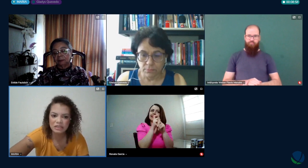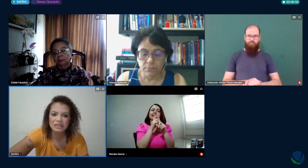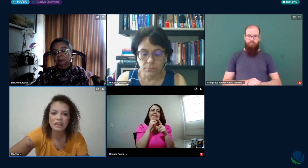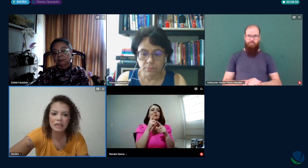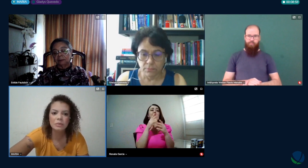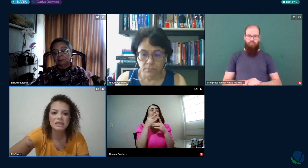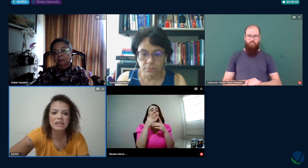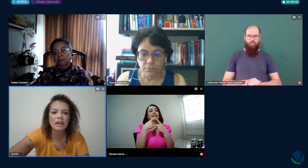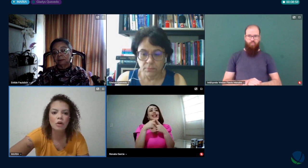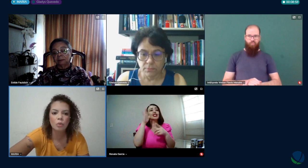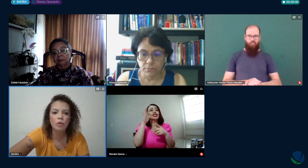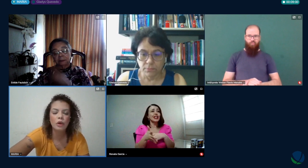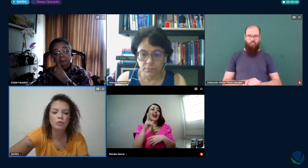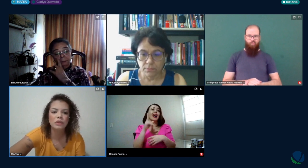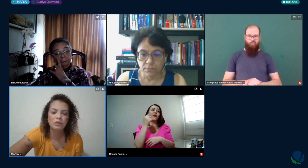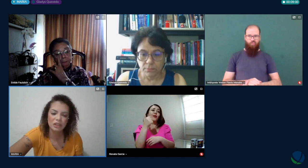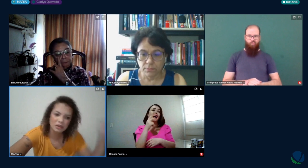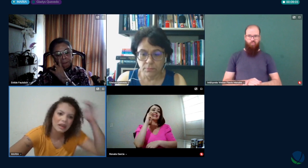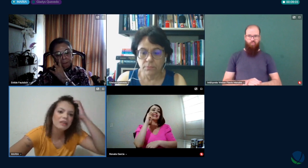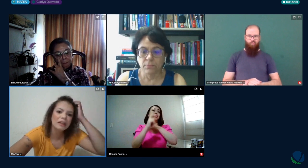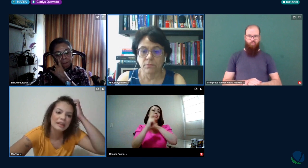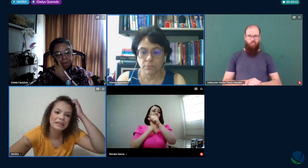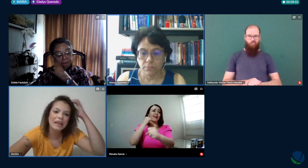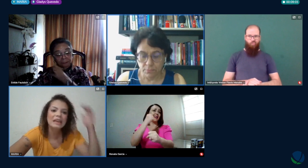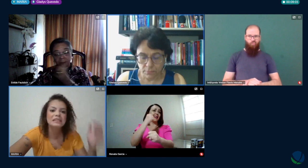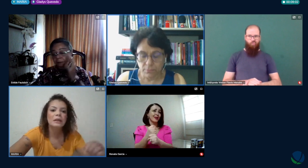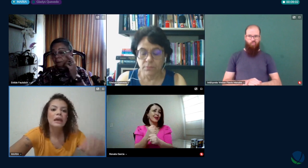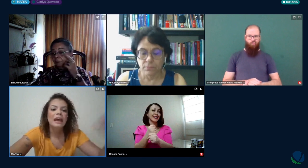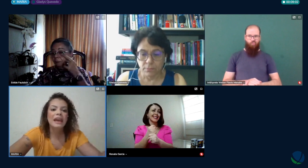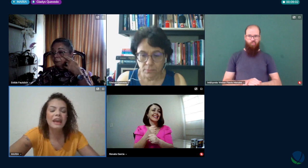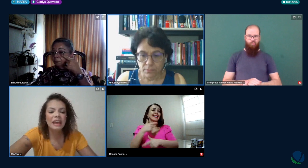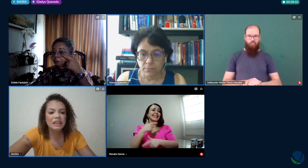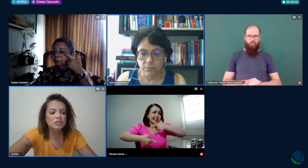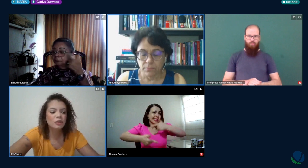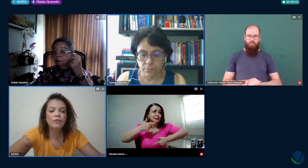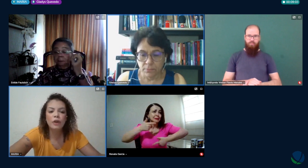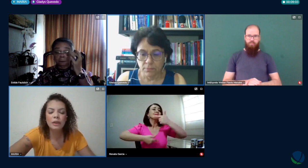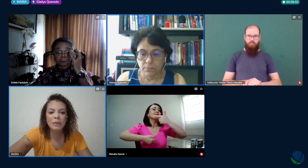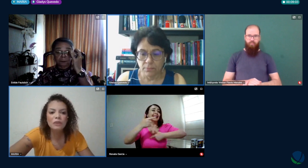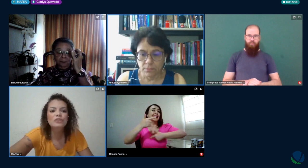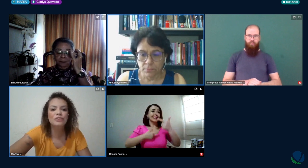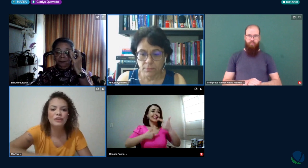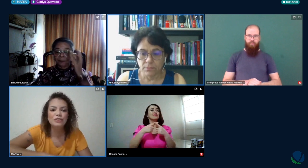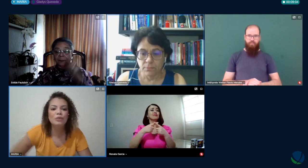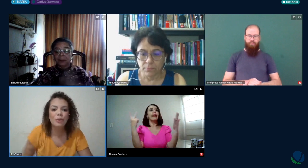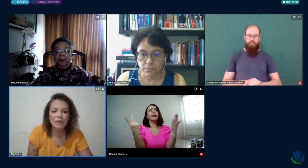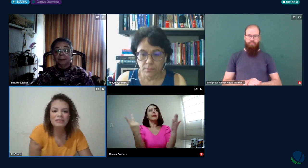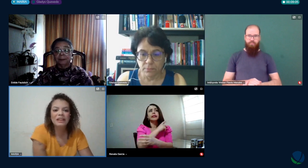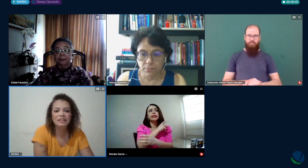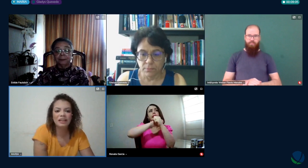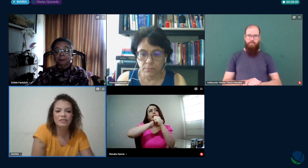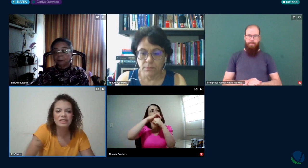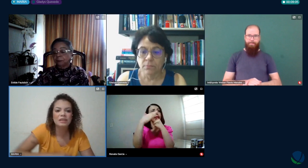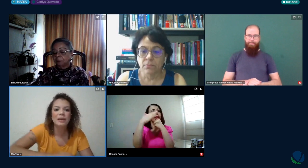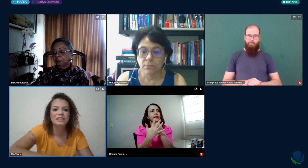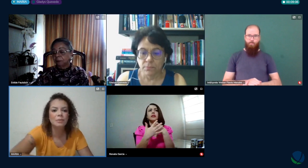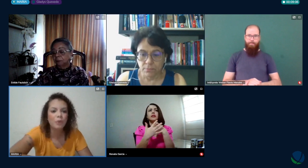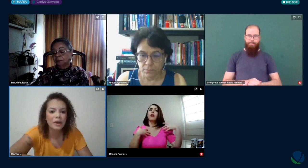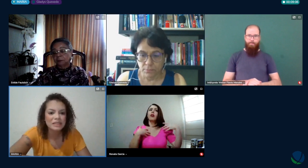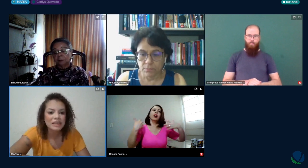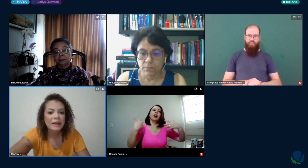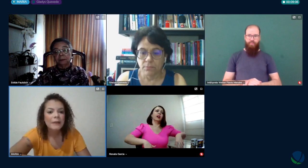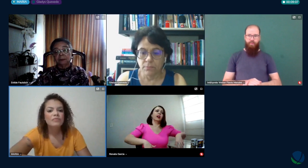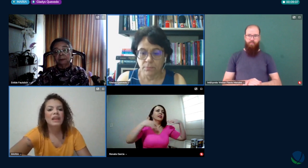por alguns serem fluentes em Libras, né, como eu deixo claro lá na tese. Isso foi menos difícil no momento da entrevista,